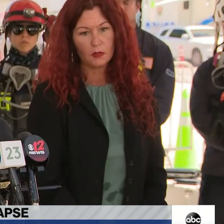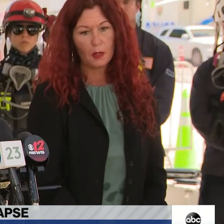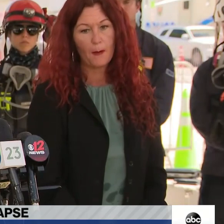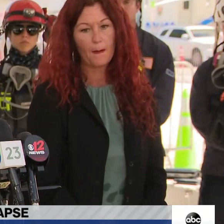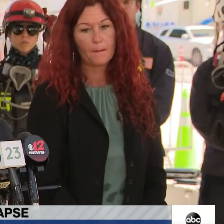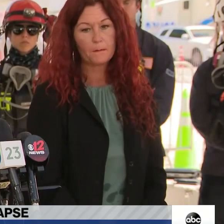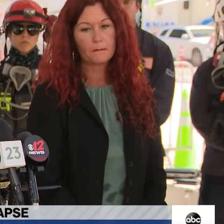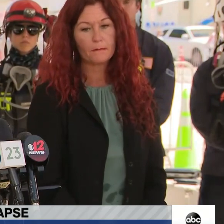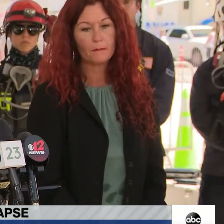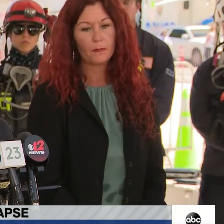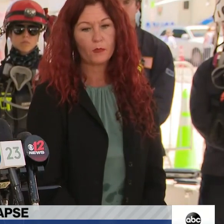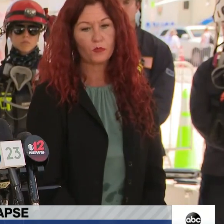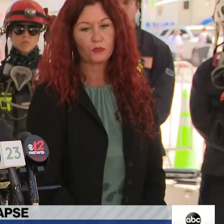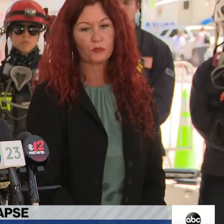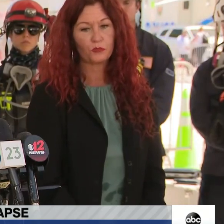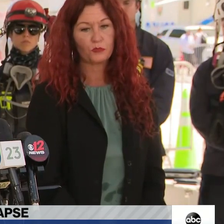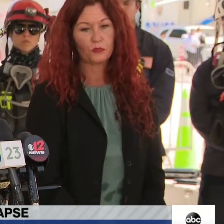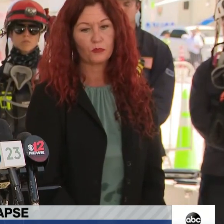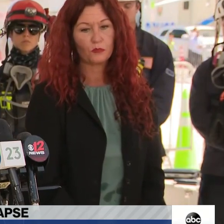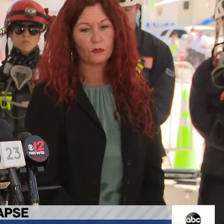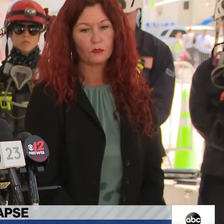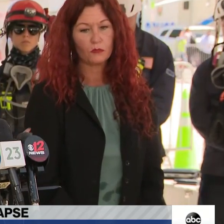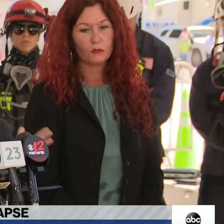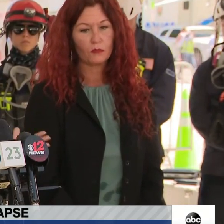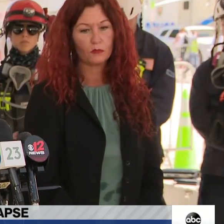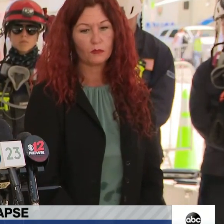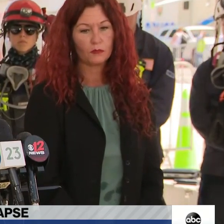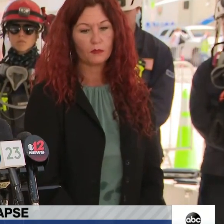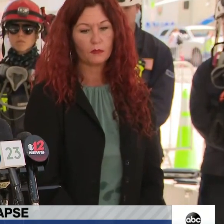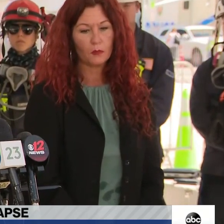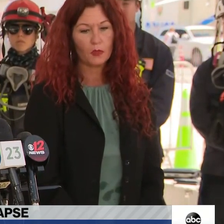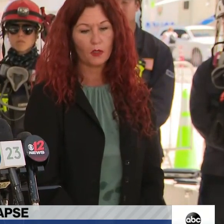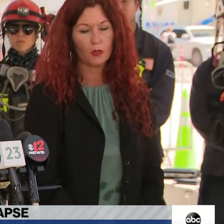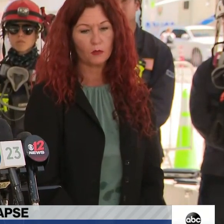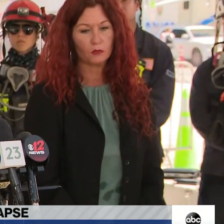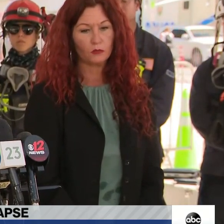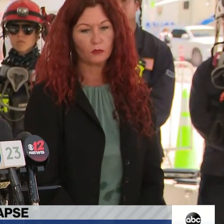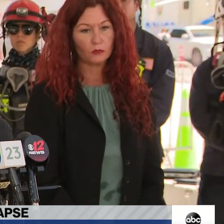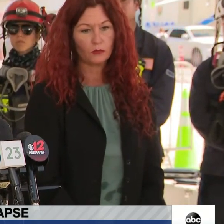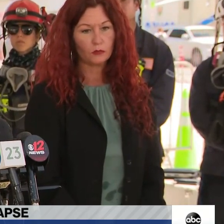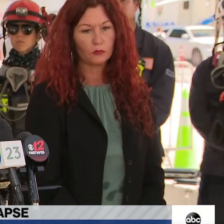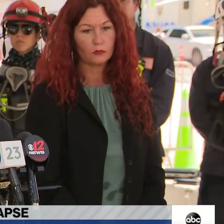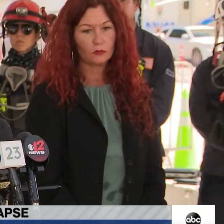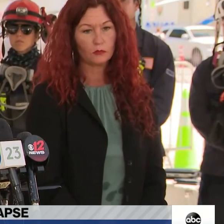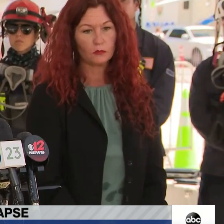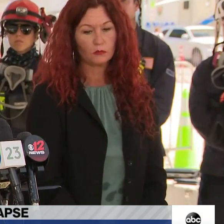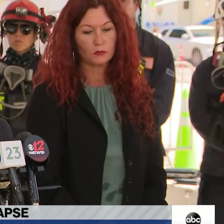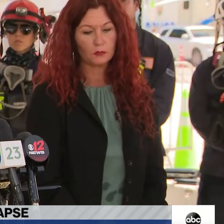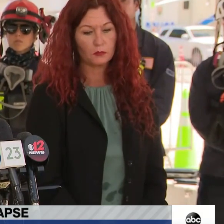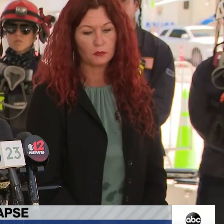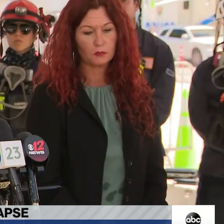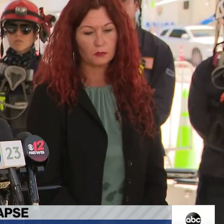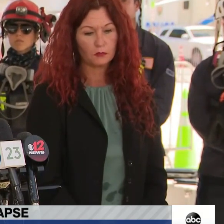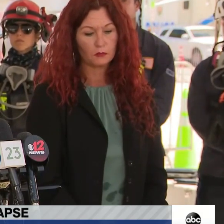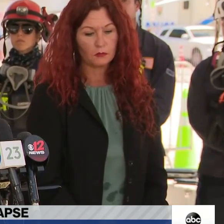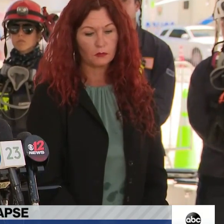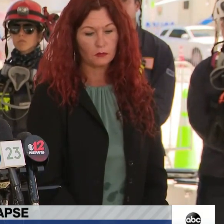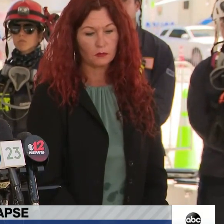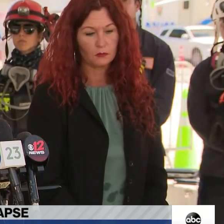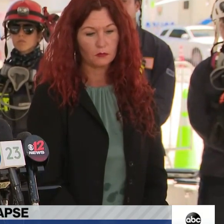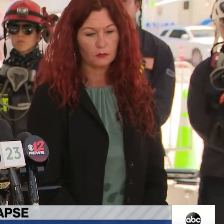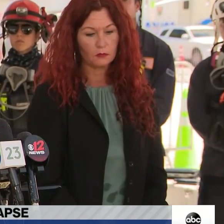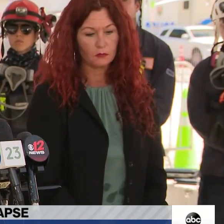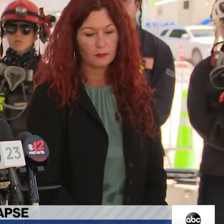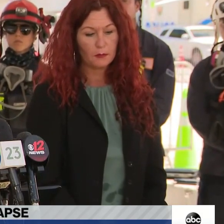buscando víctimas bajo los escombros. Uno de los equipos que tenemos equipos de aquí de la Florida, al igual